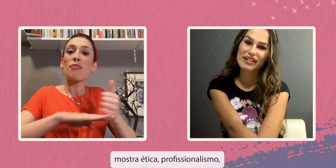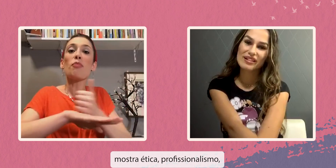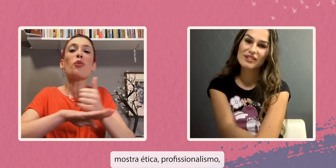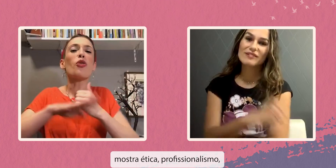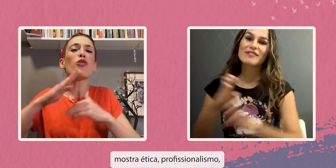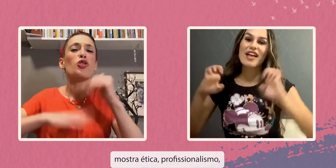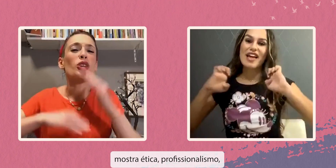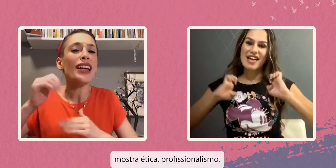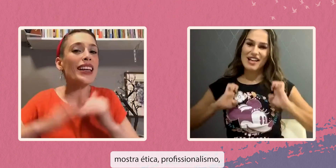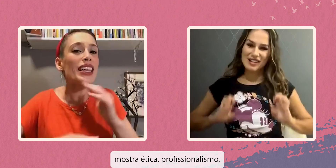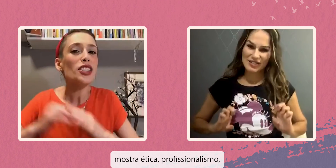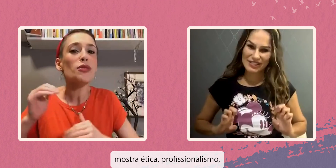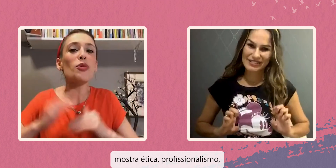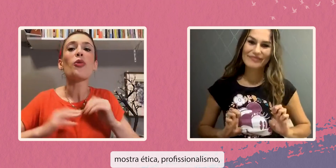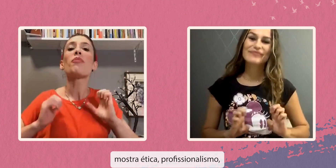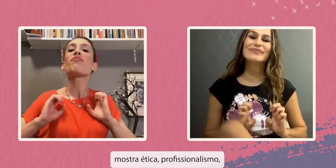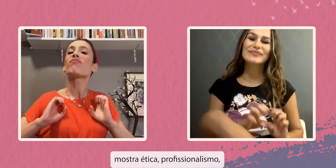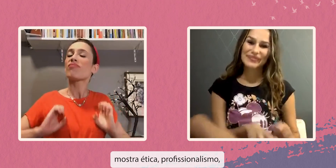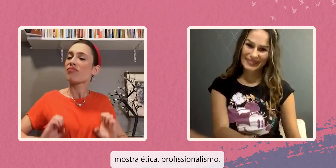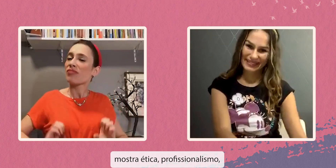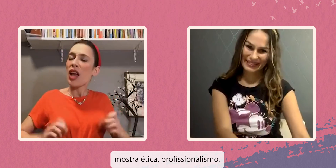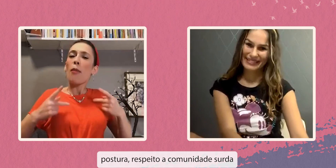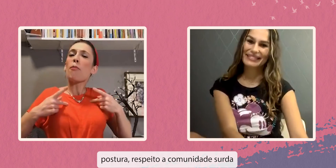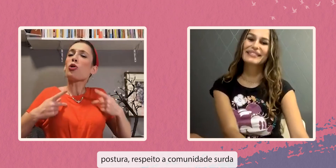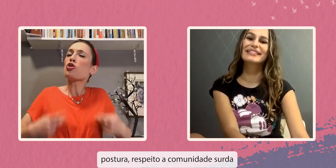ética, profissionalismo,